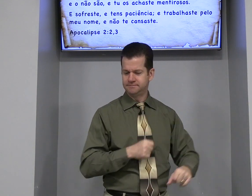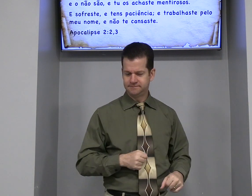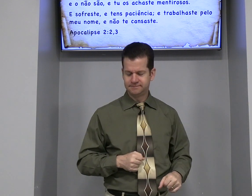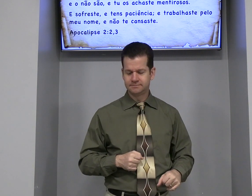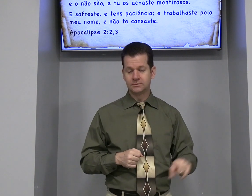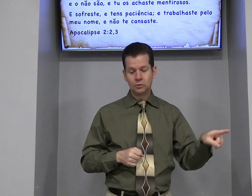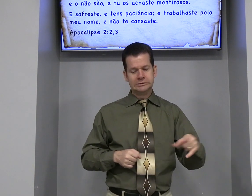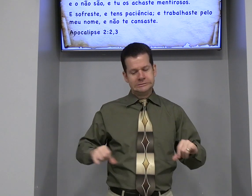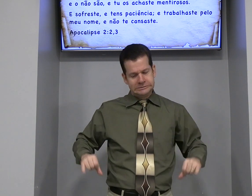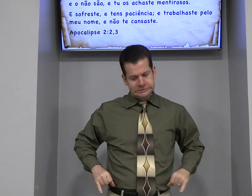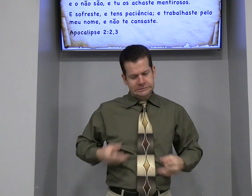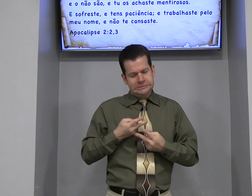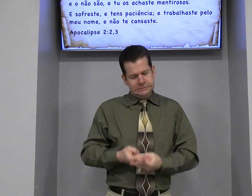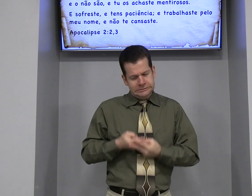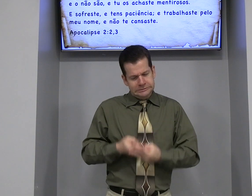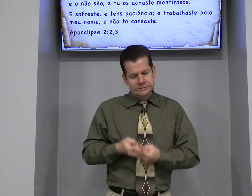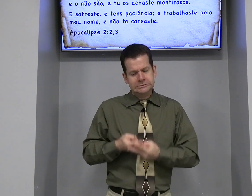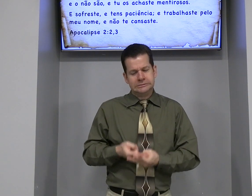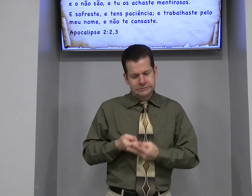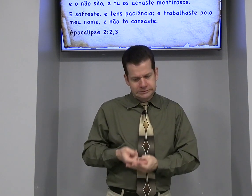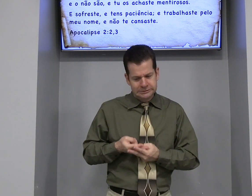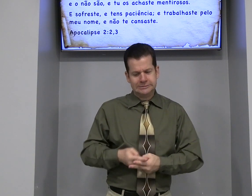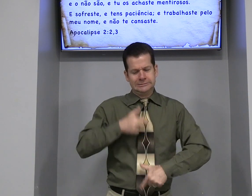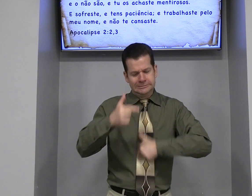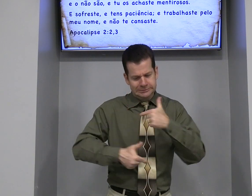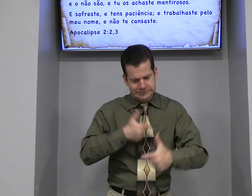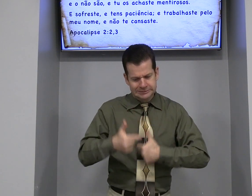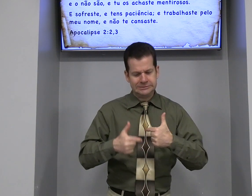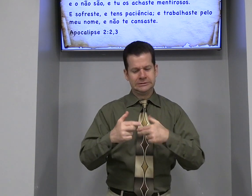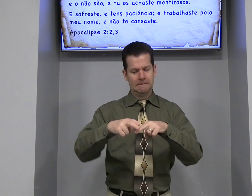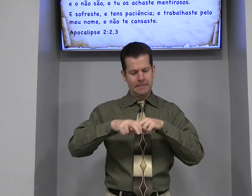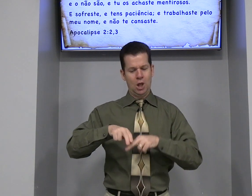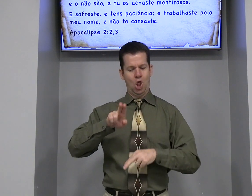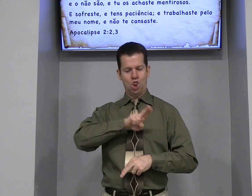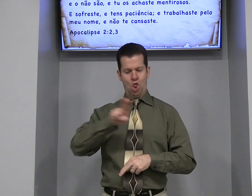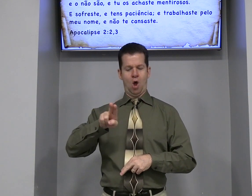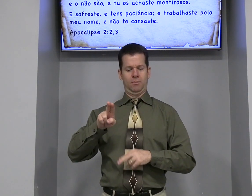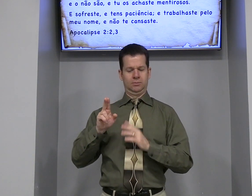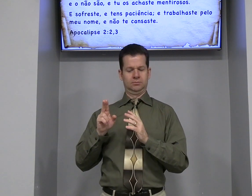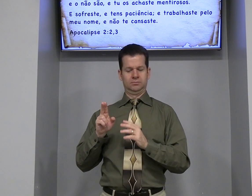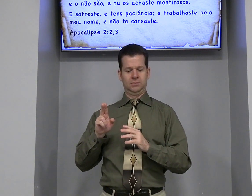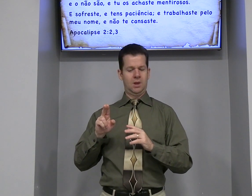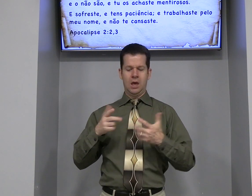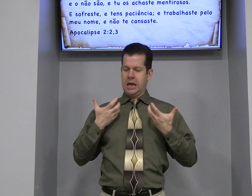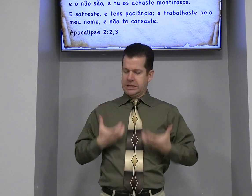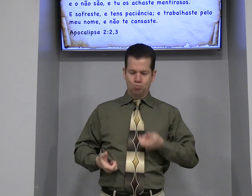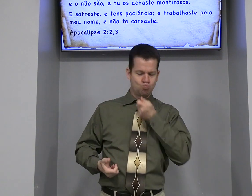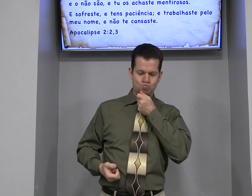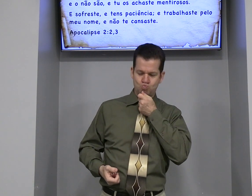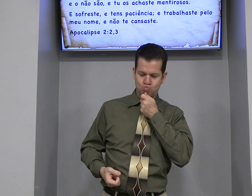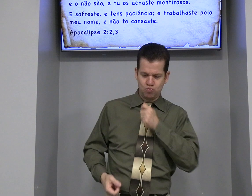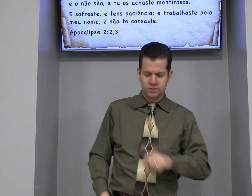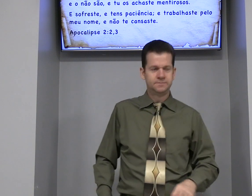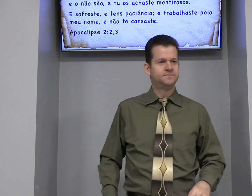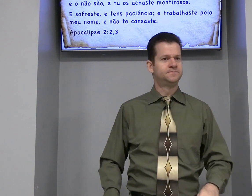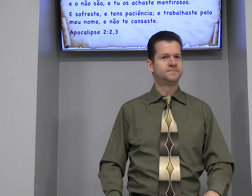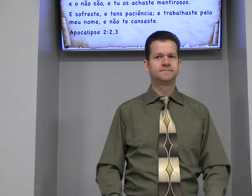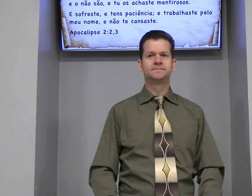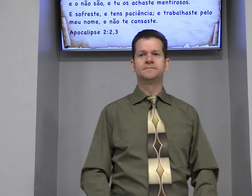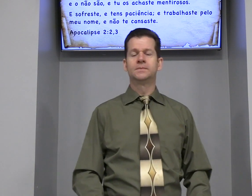achastes mentirosos, e sofreste e tens paciência e trabalhaste pelo meu nome e não te cansaste.